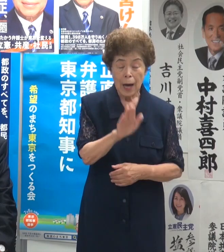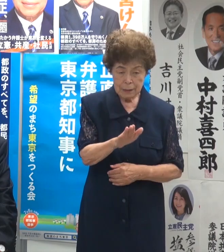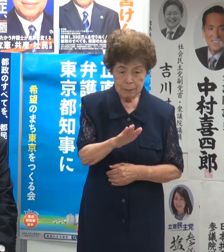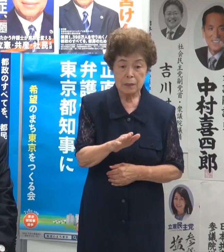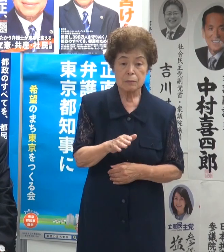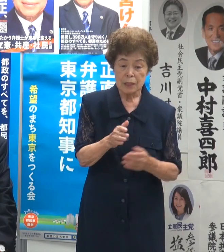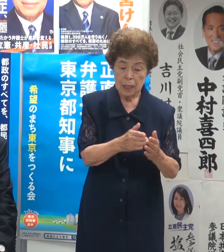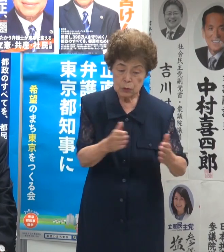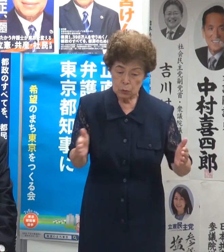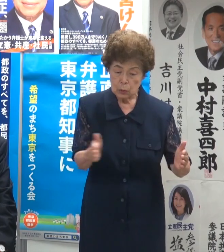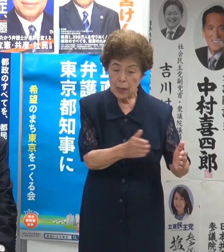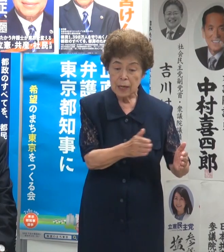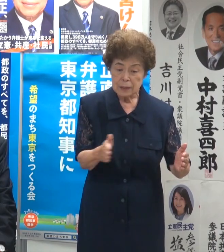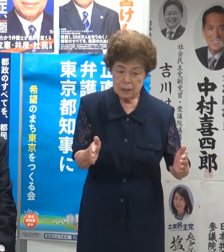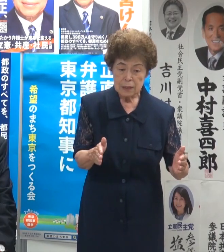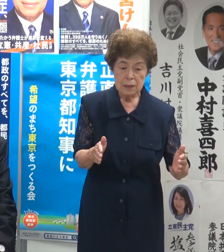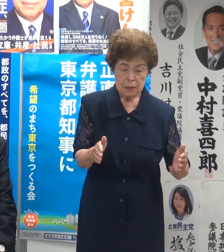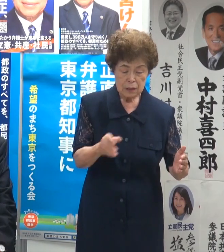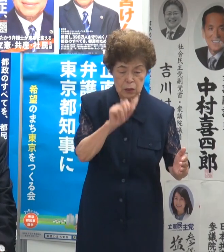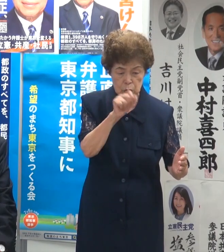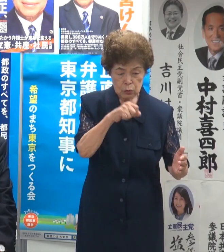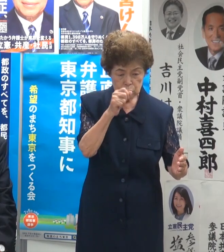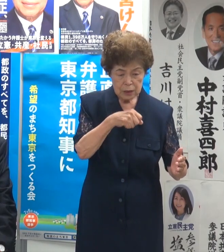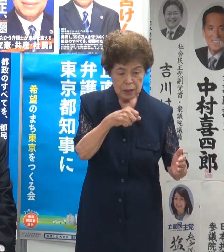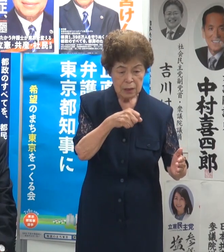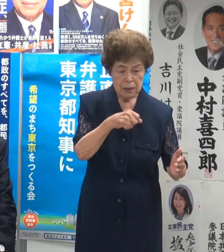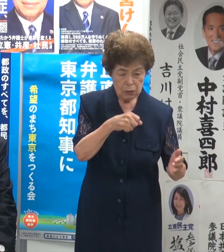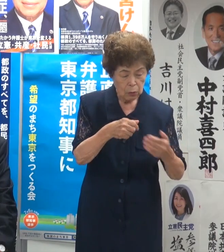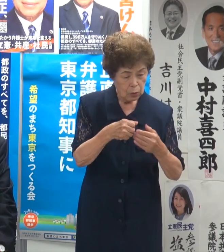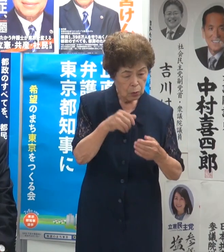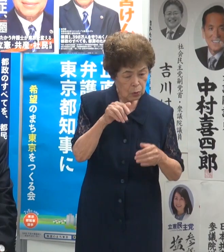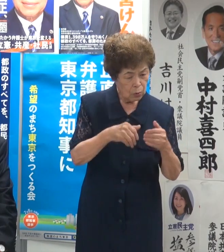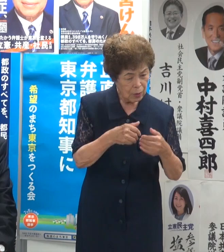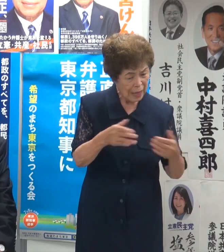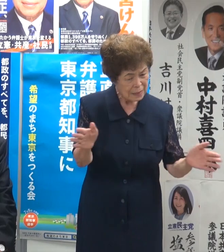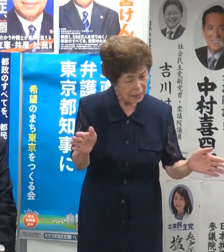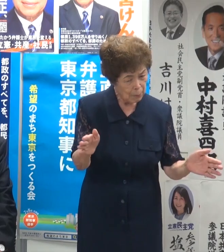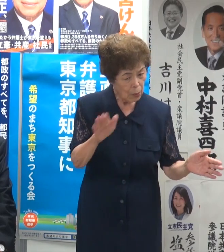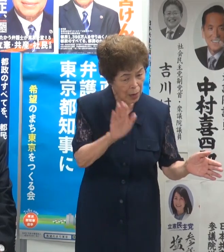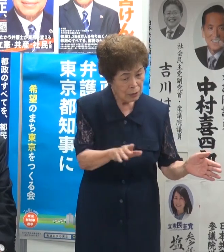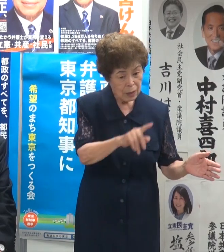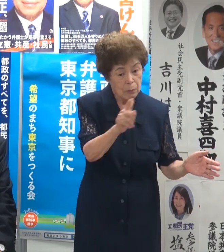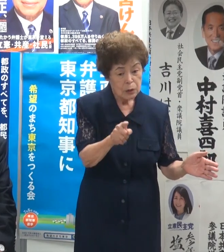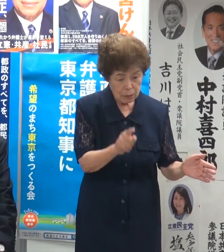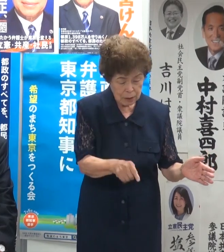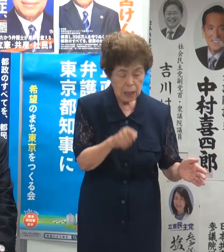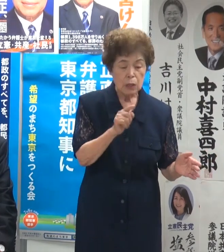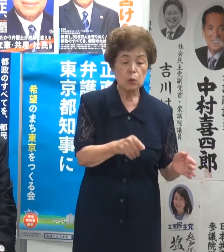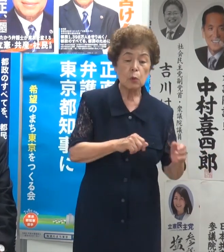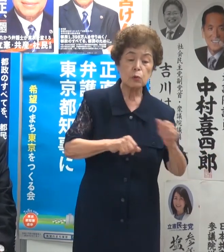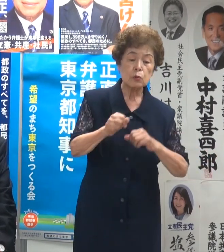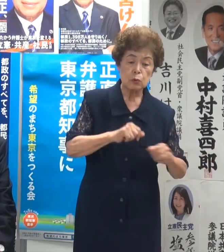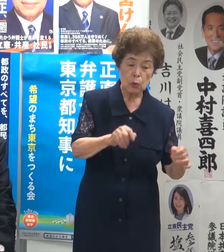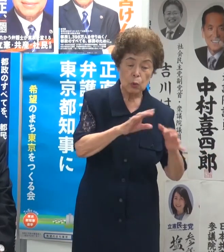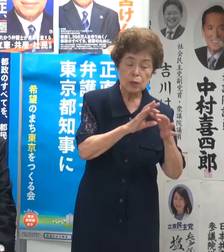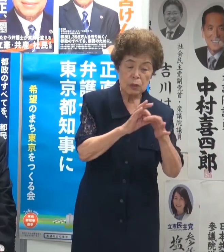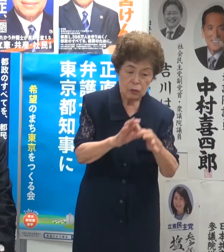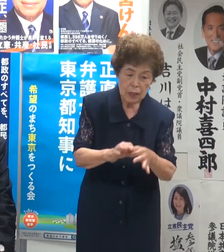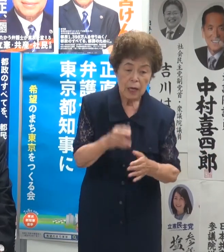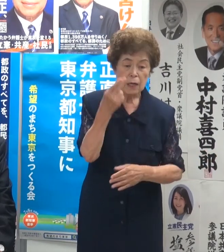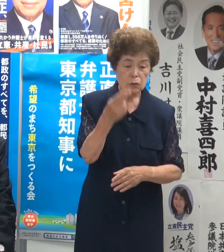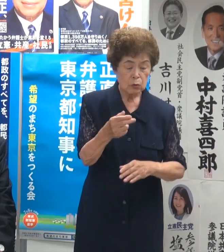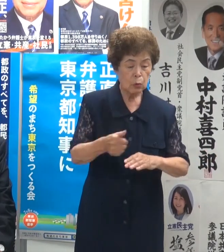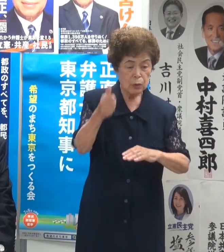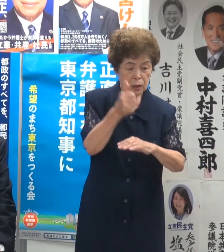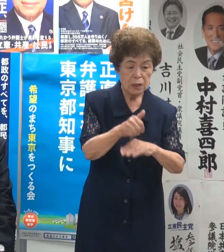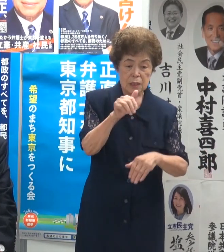間衆議院の解散もあるかもしれませんね。そういう運動につながる、都知事選になったと